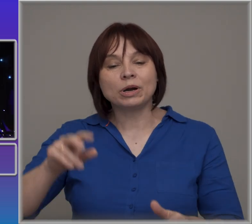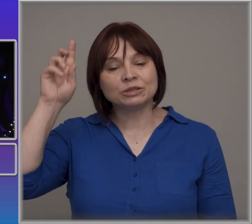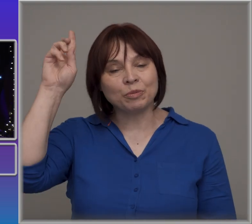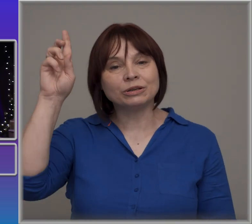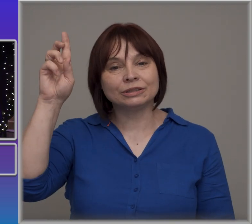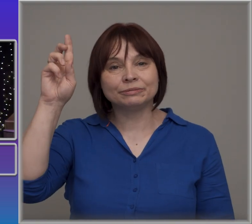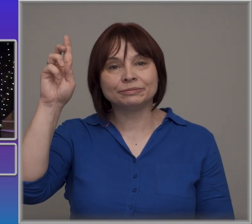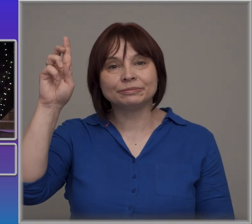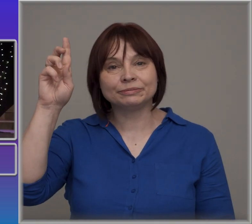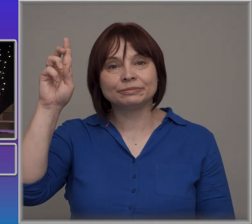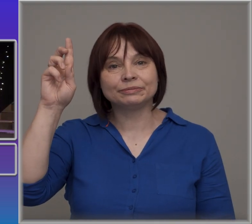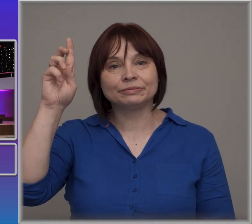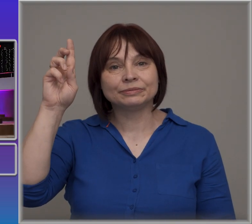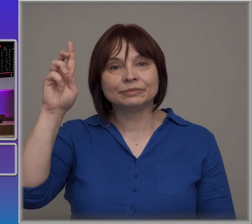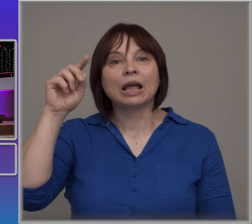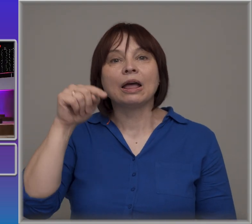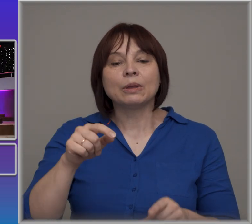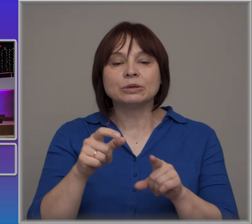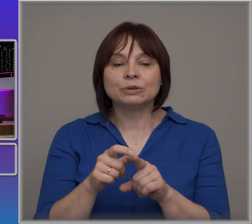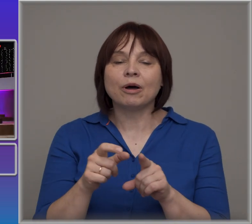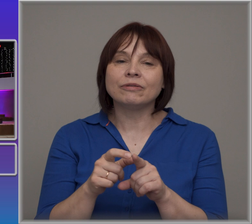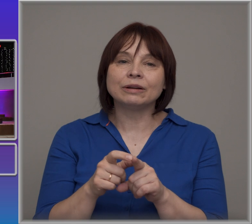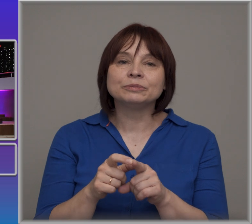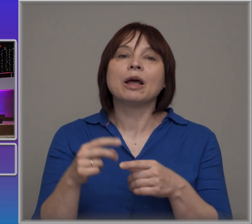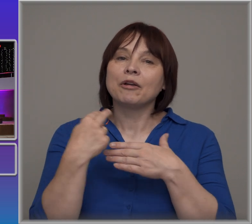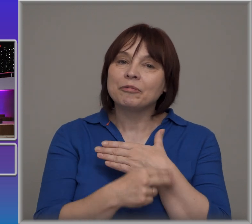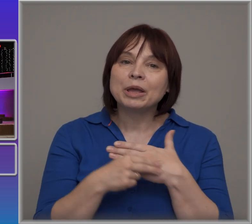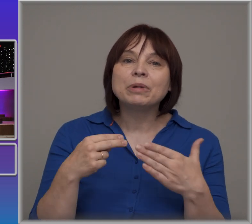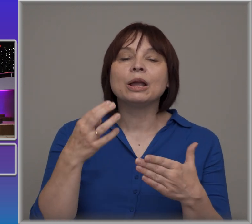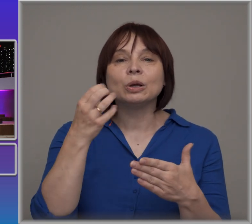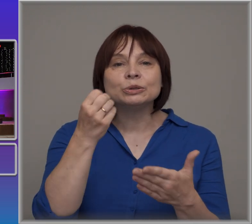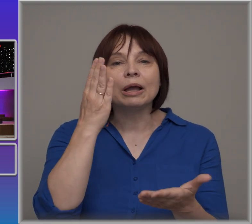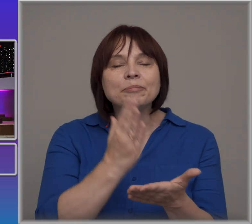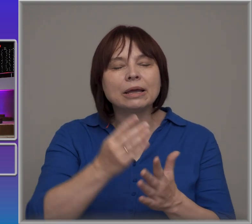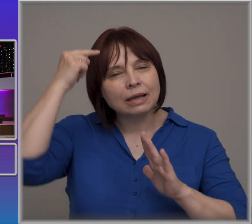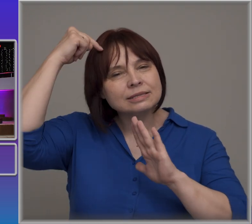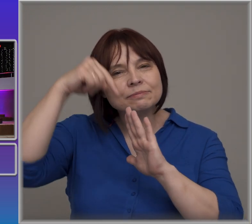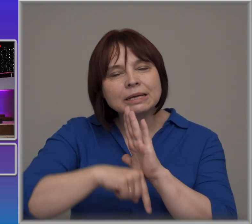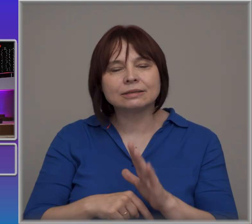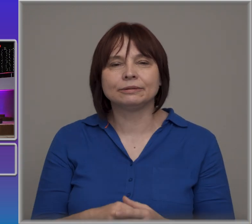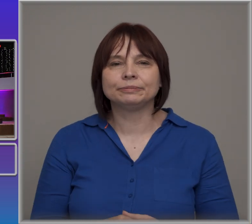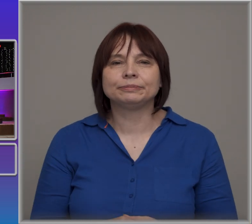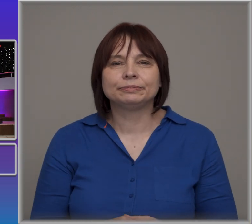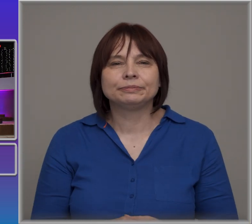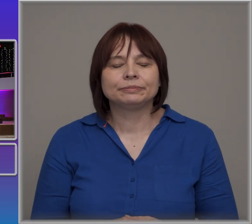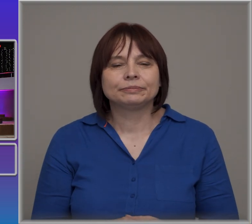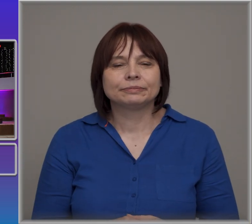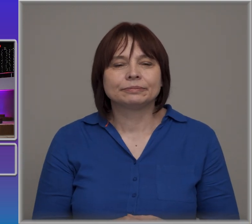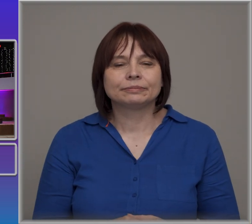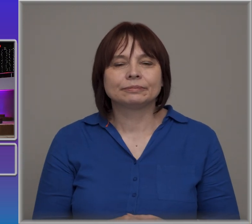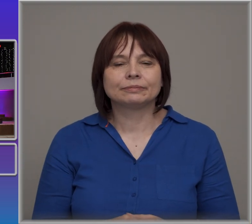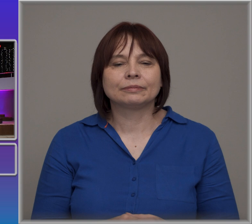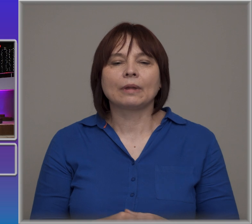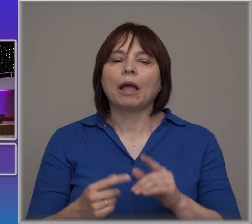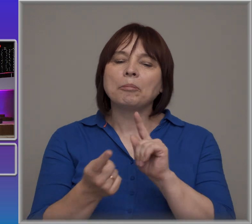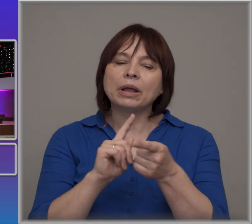самого человека и проявляет его качество. Слава Богу. Итак, давайте мы посмотрим все-таки на